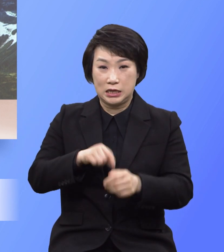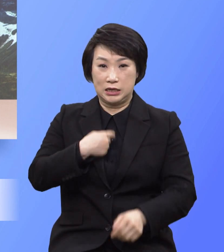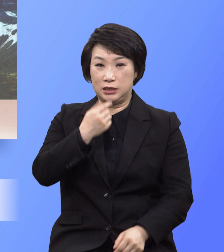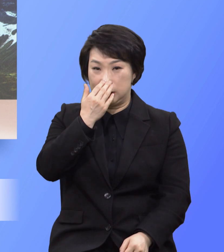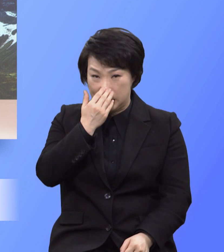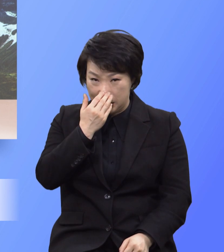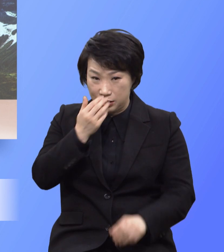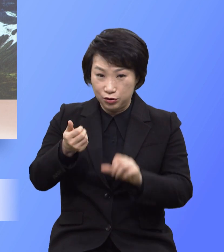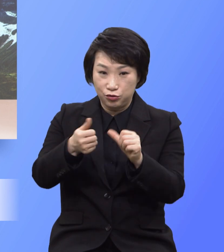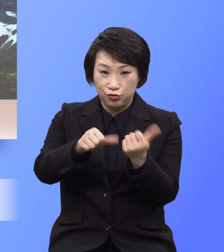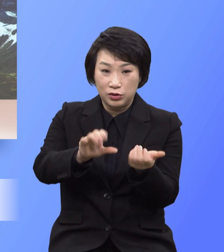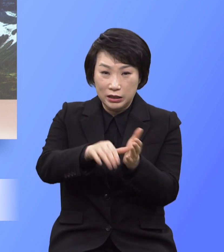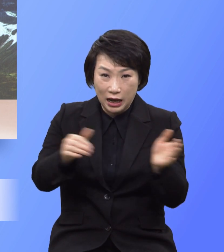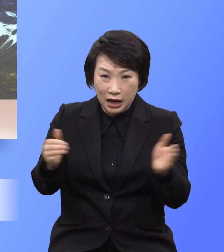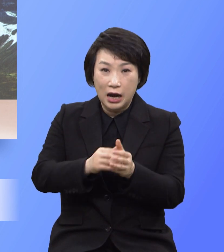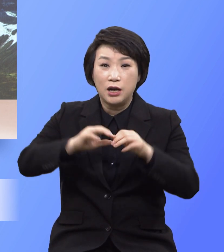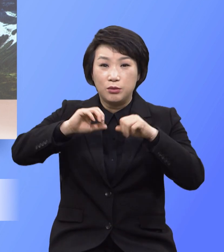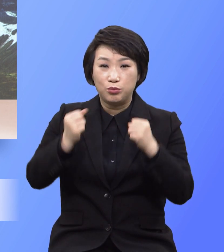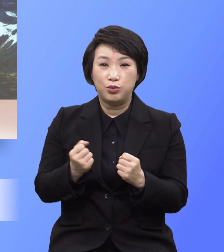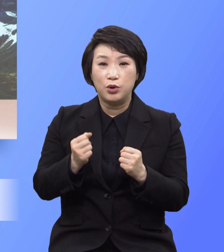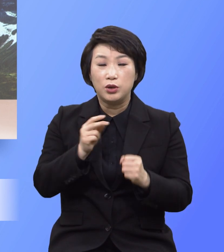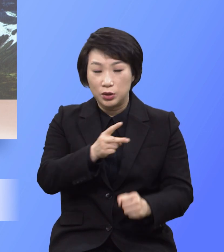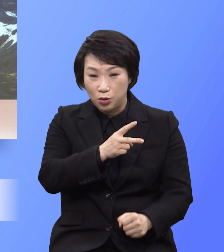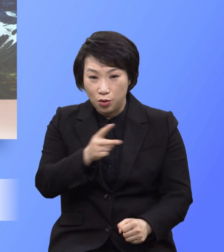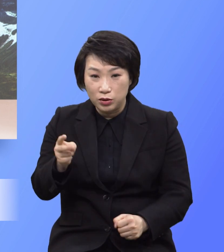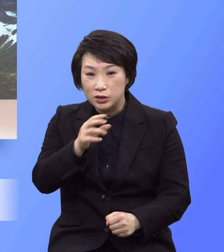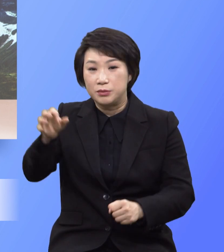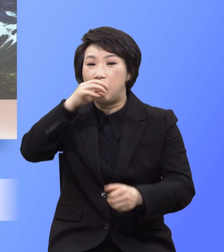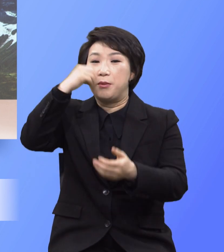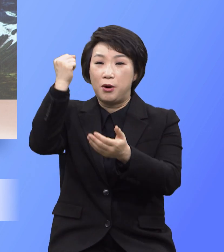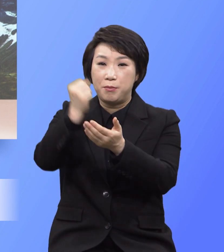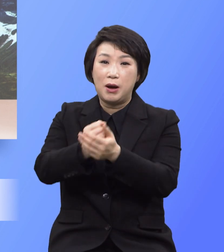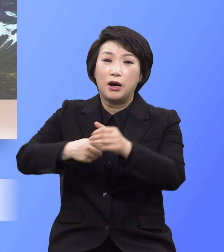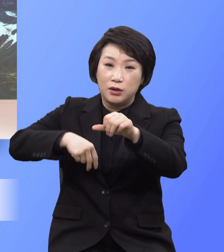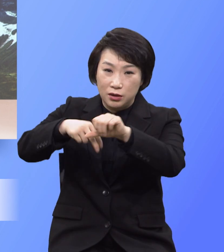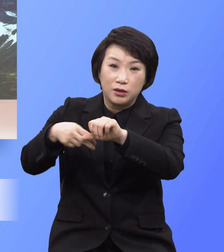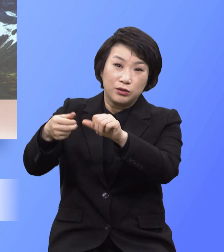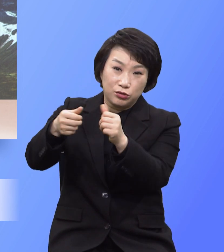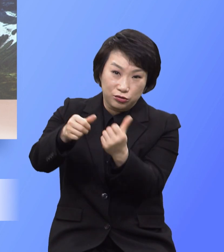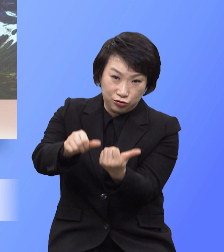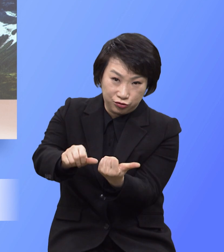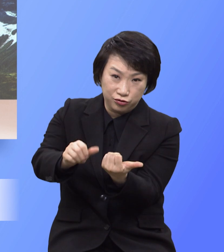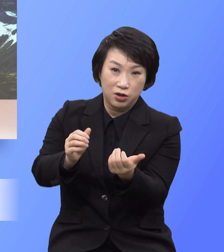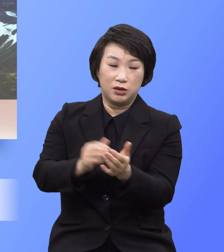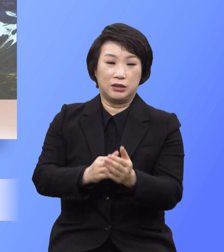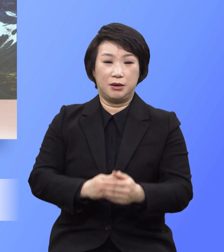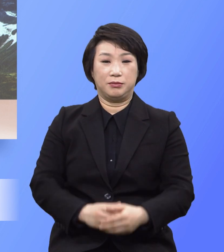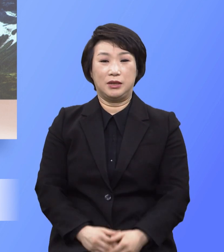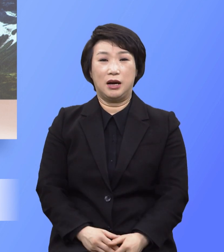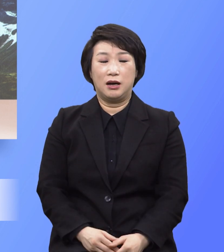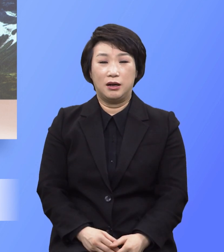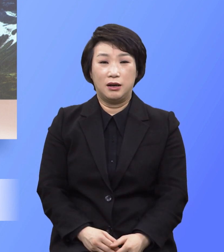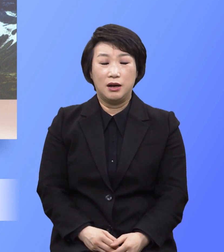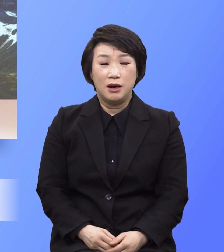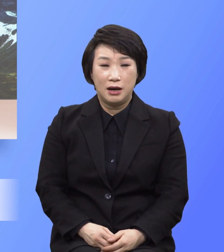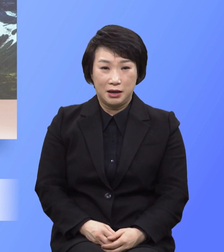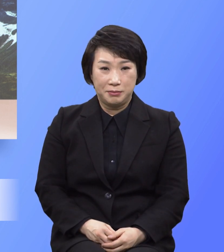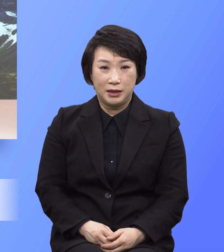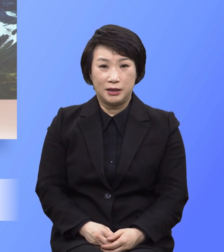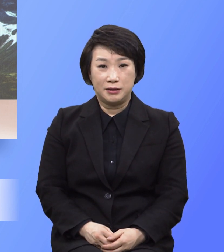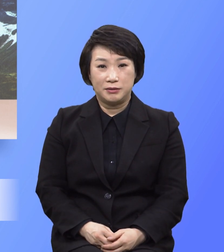자기를 낮추시고 죽기까지 복종하셨으니 곧 십자가에